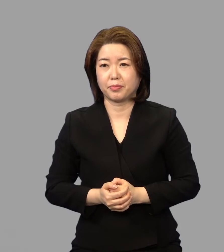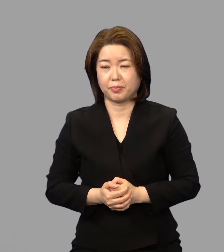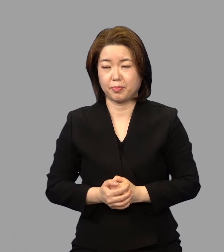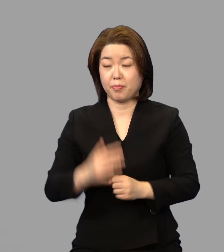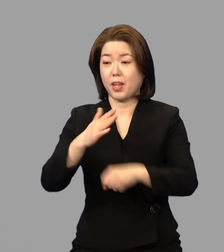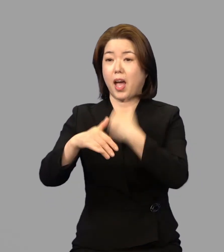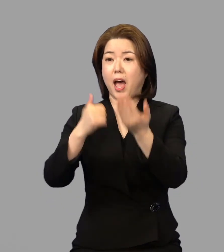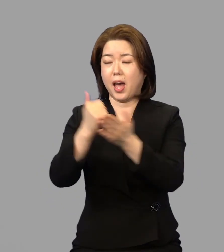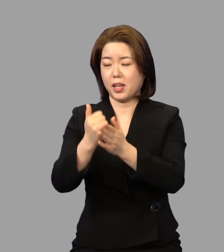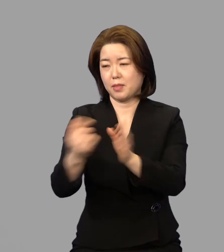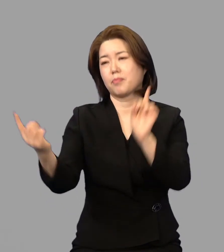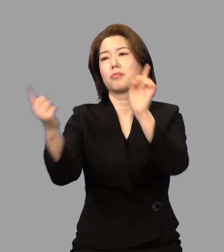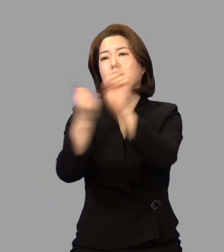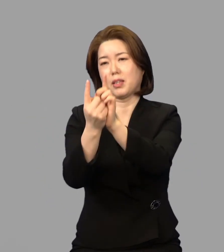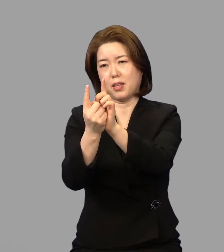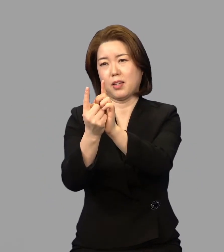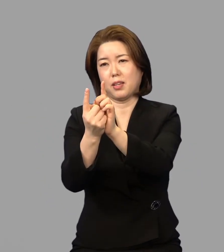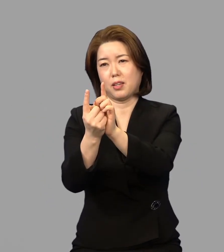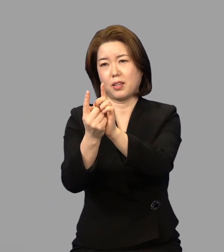하나님을 대면하라는,